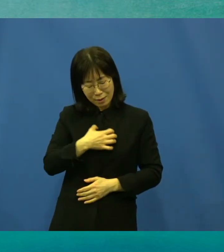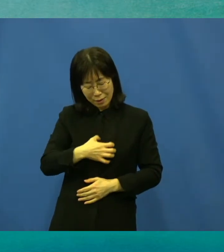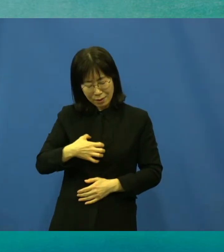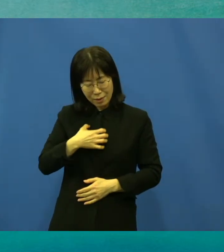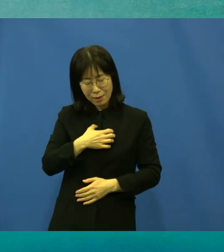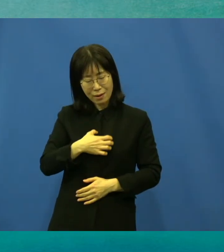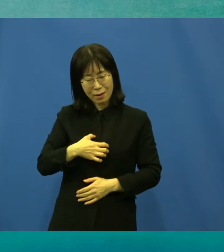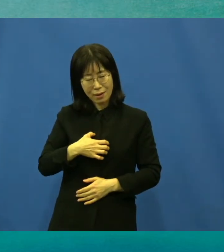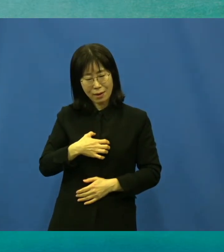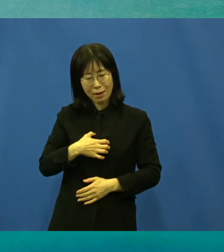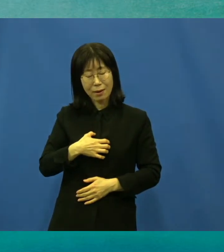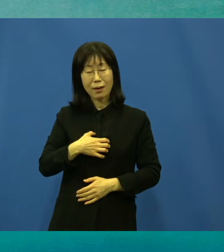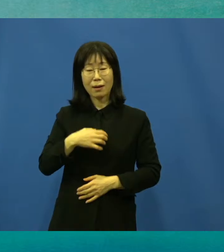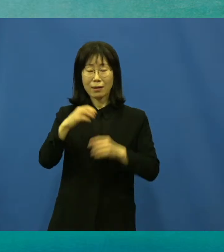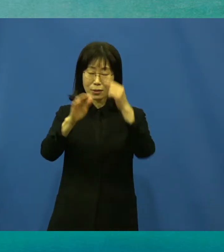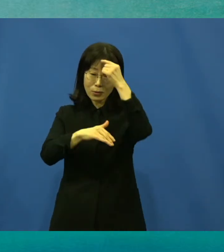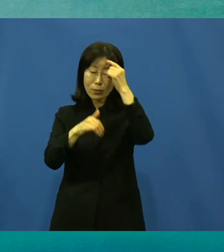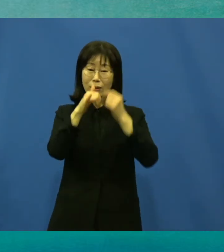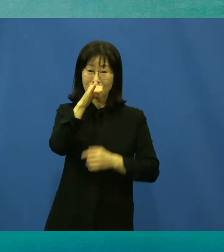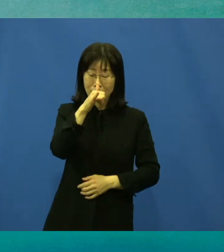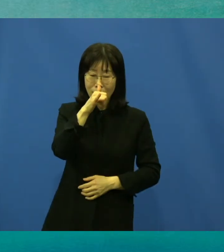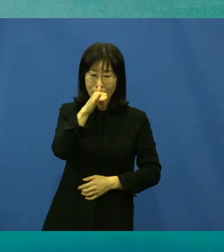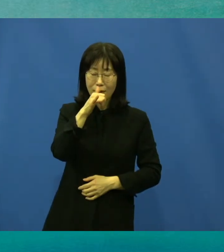그 시간은 하나님이 쥐고 계십니다.